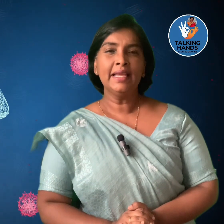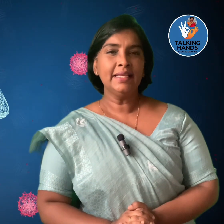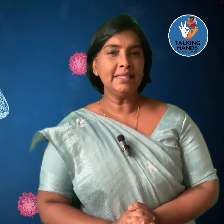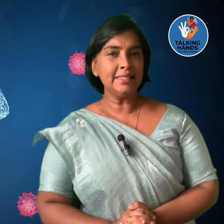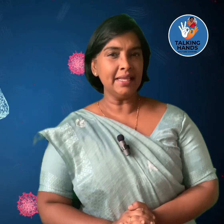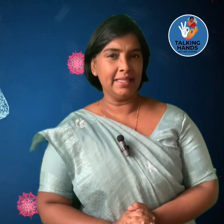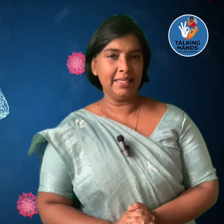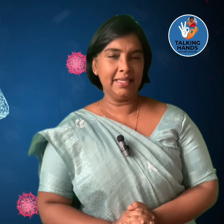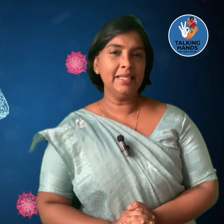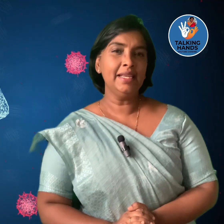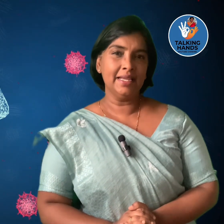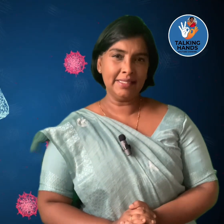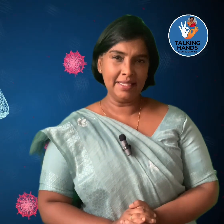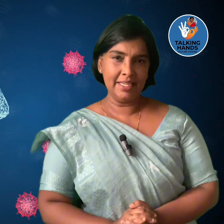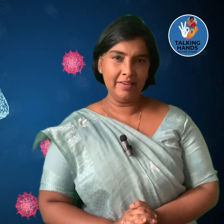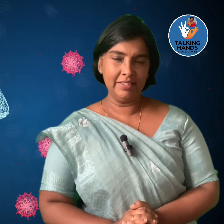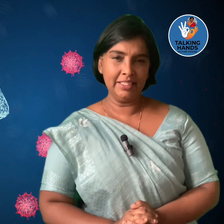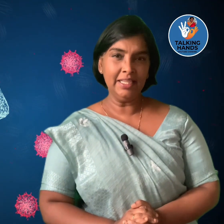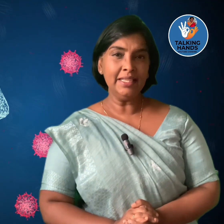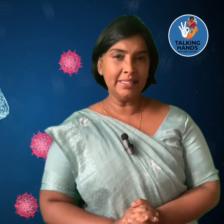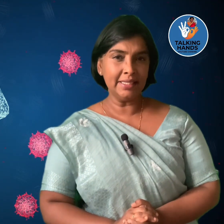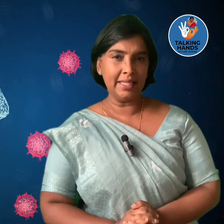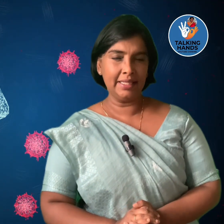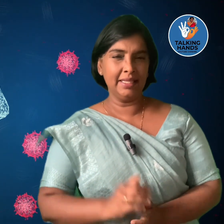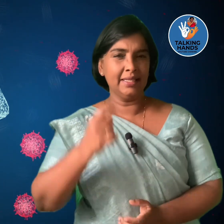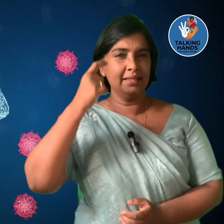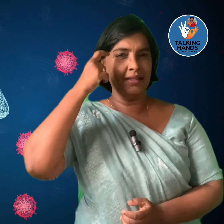හිස රදිය. ඊළඟ සංඥා වචනේ හිස රදිය.